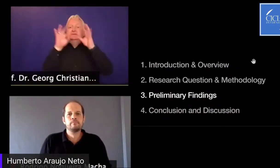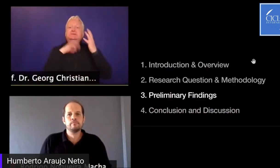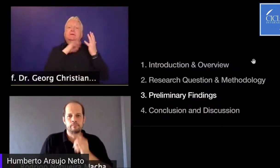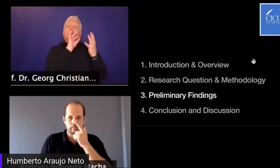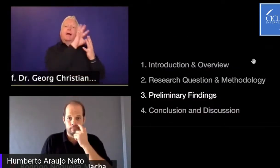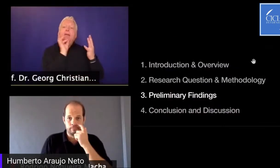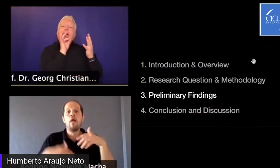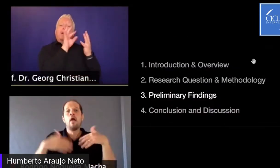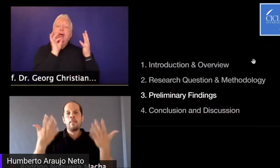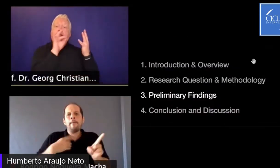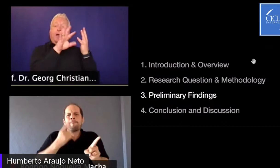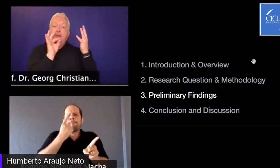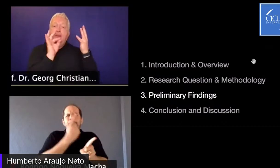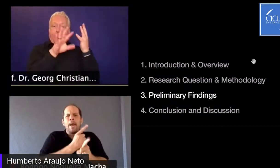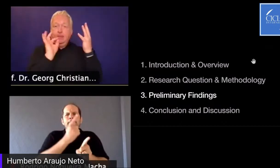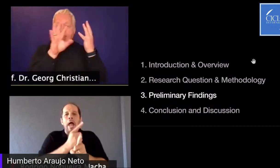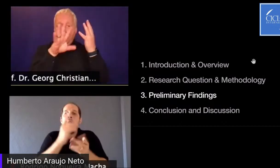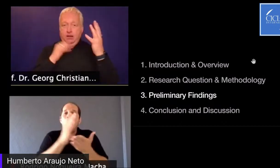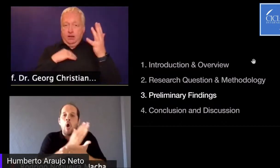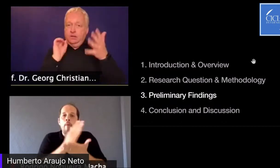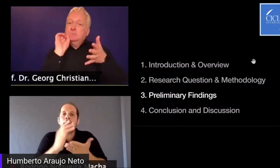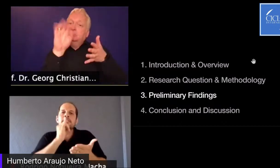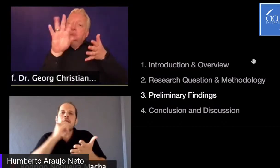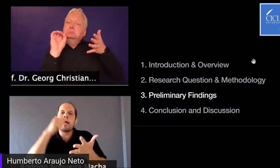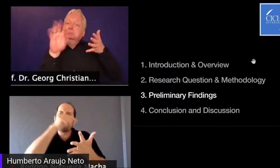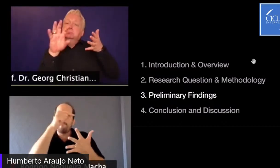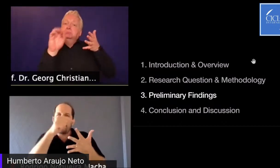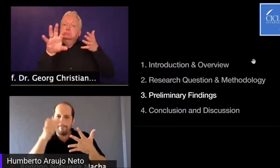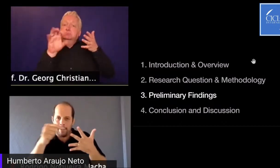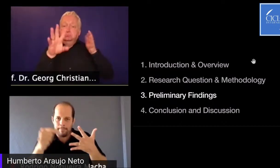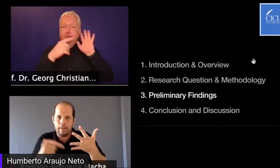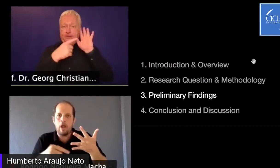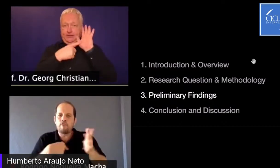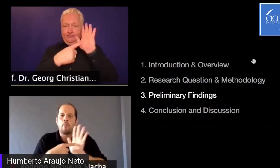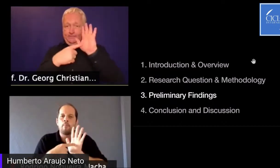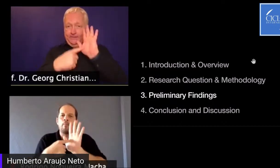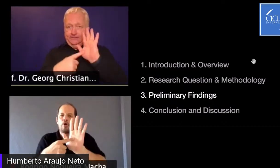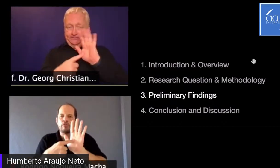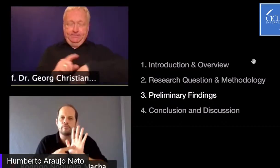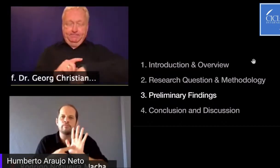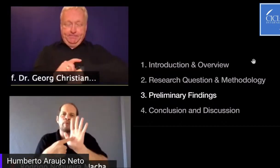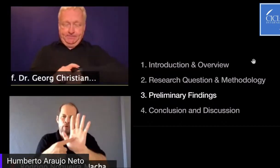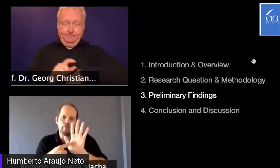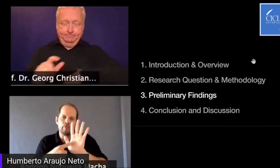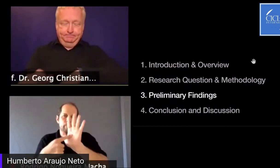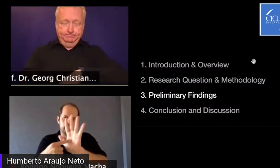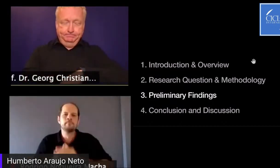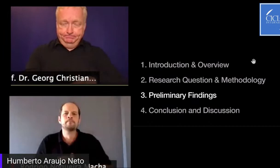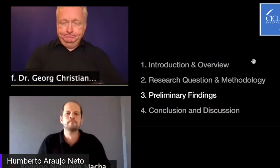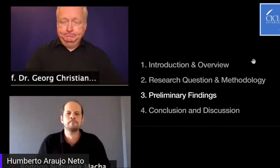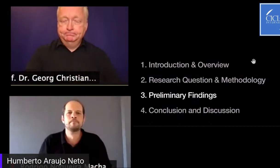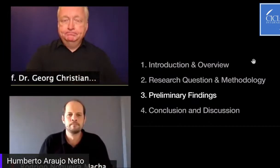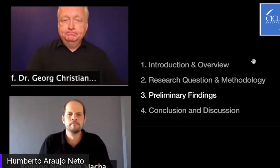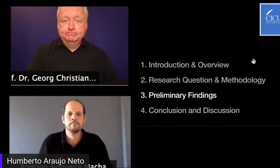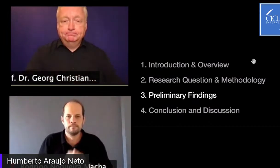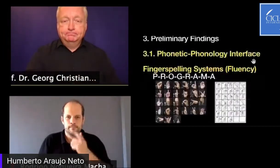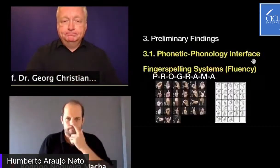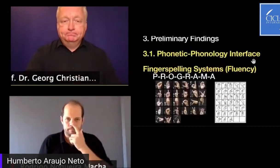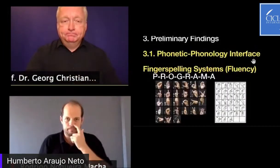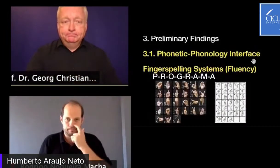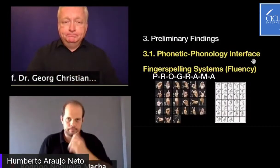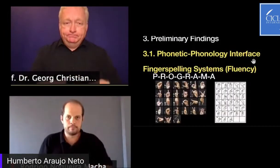gente está aberto a outras considerações. Então, mostrando um pouco dos resultados que nós encontramos.